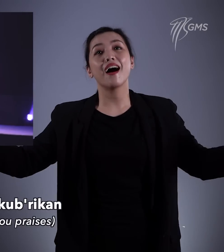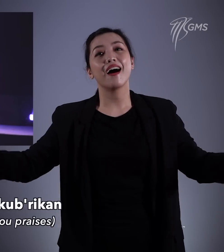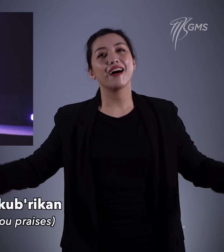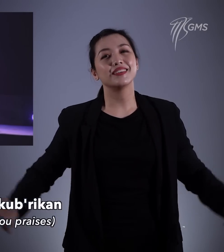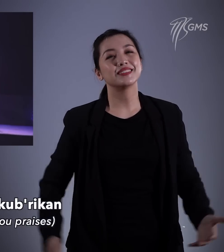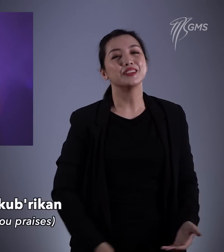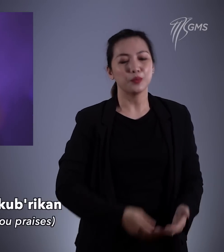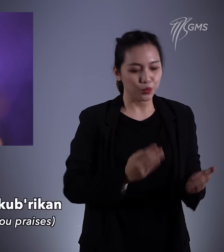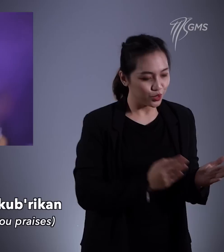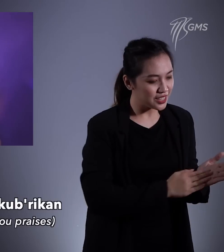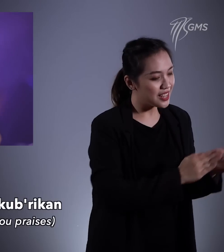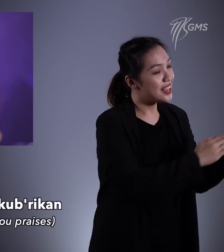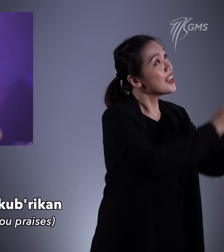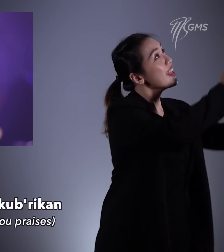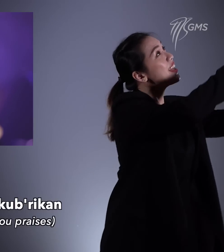termegah,